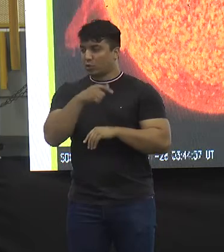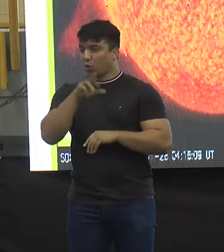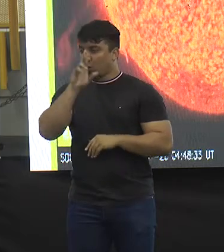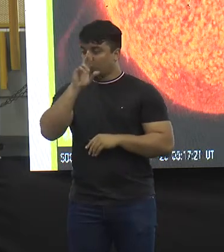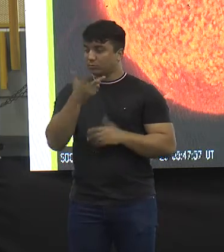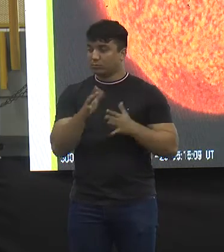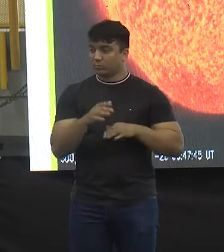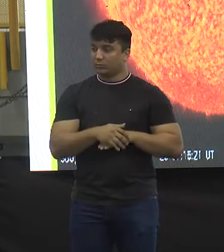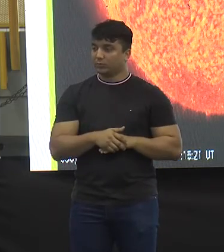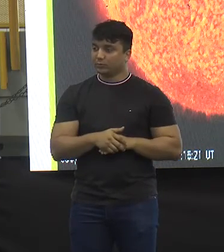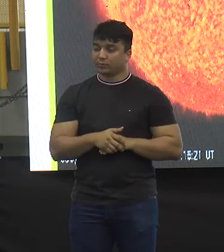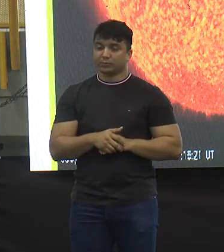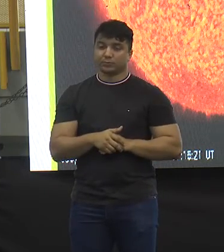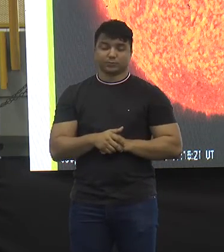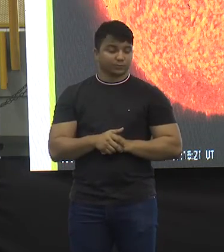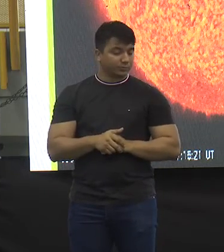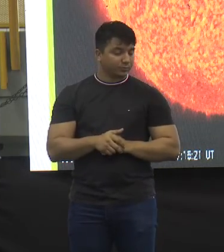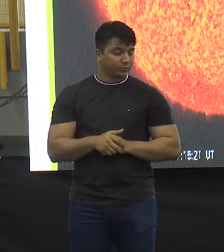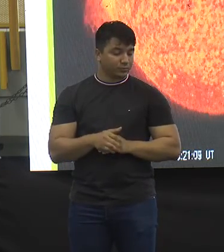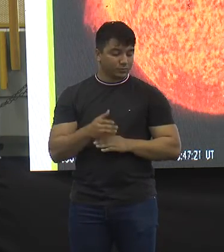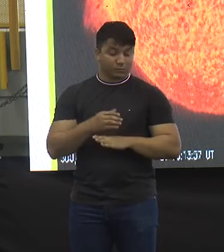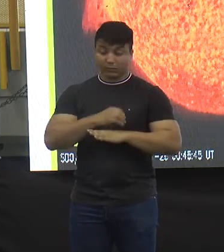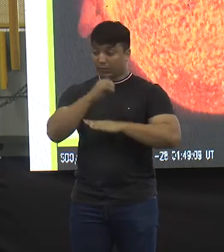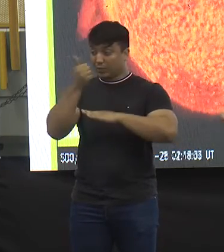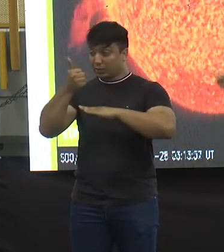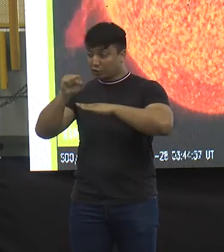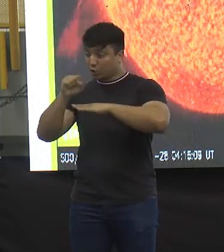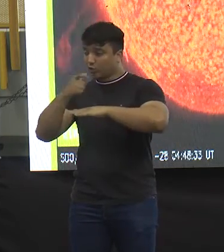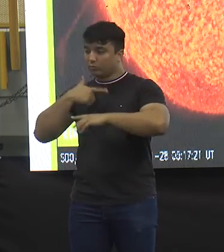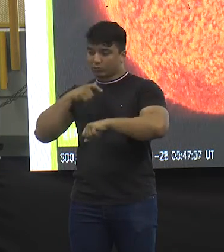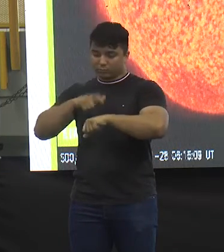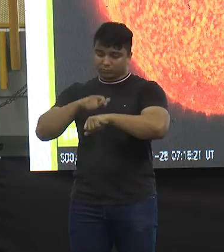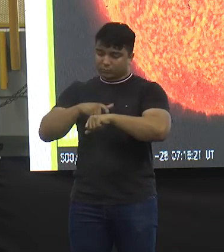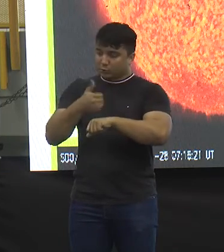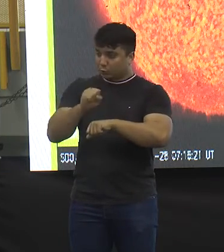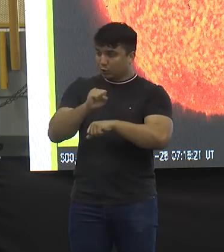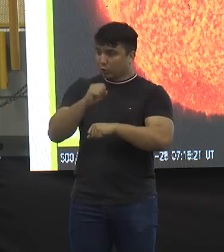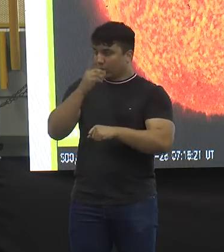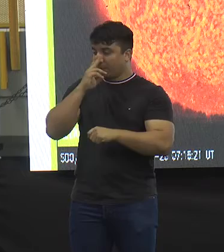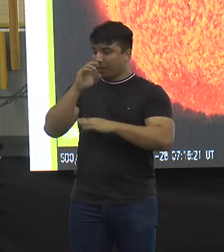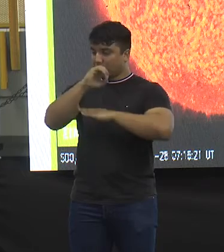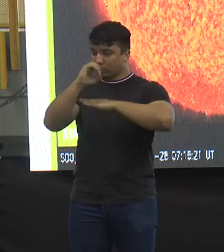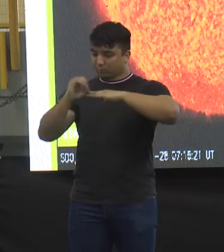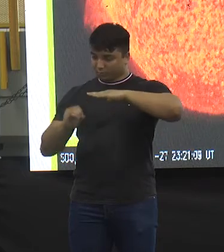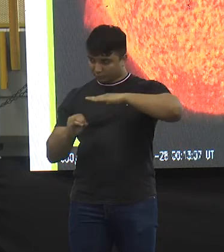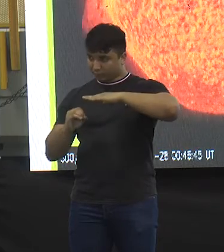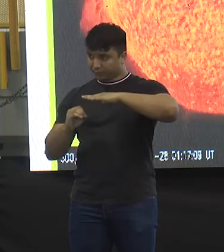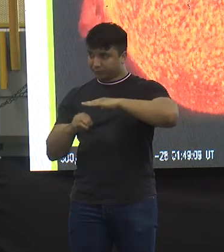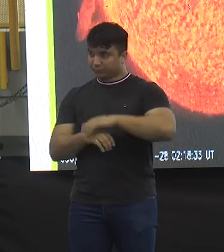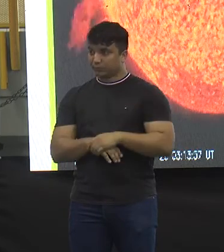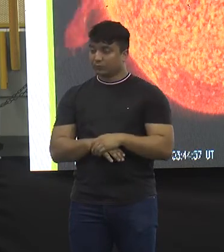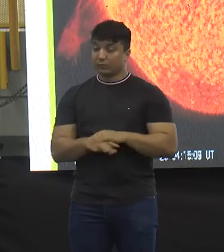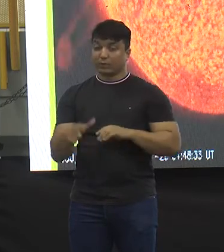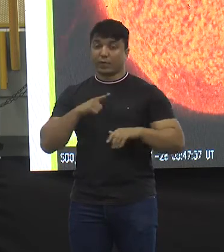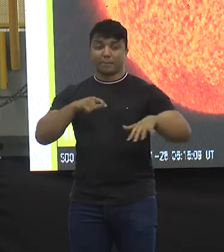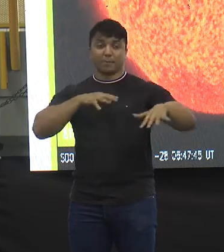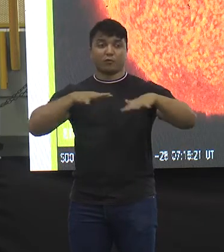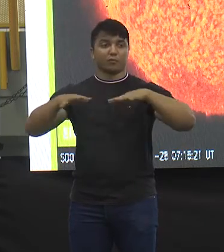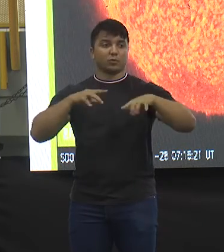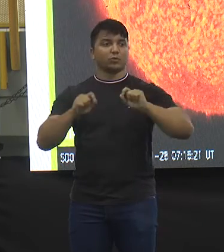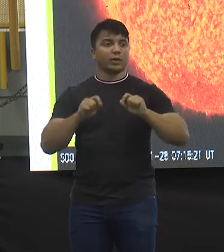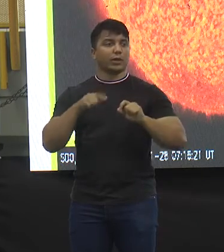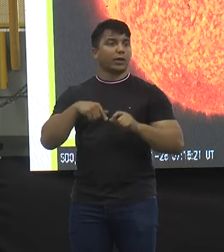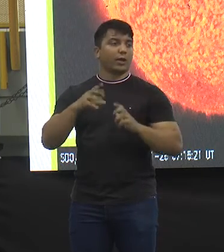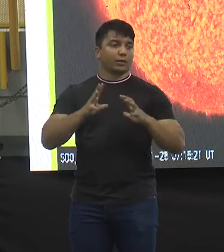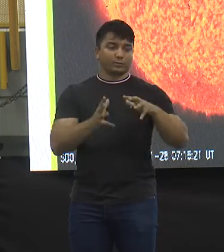muito próximo das 18. Tá? Ou seja, é um movimento aparente. Na verdade, tá? O que se movimenta é a